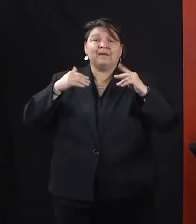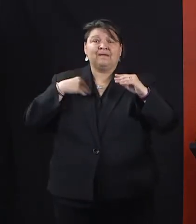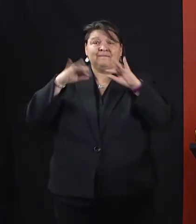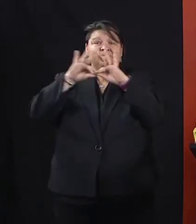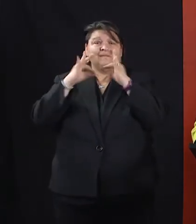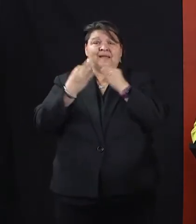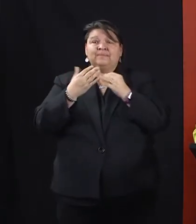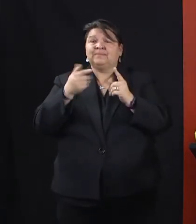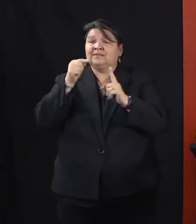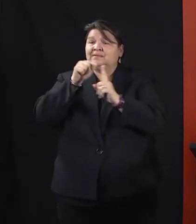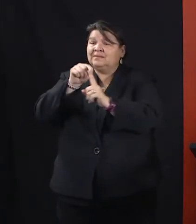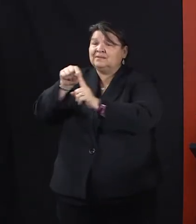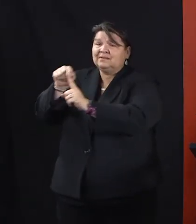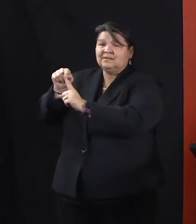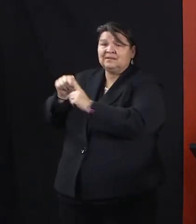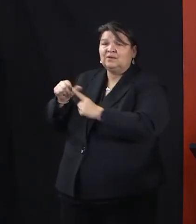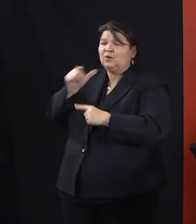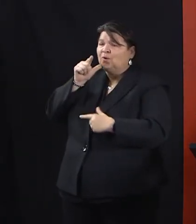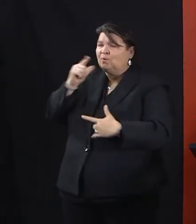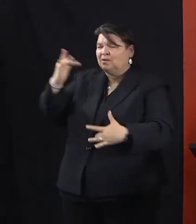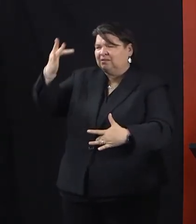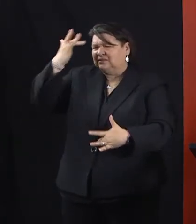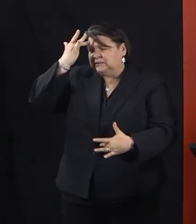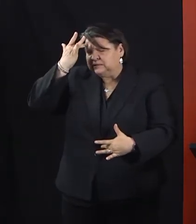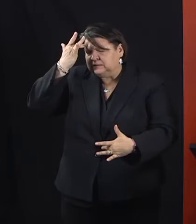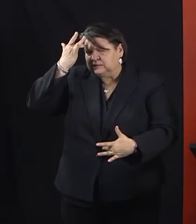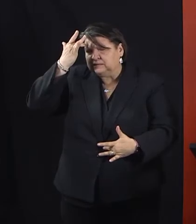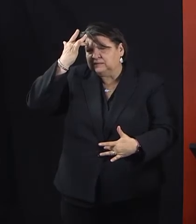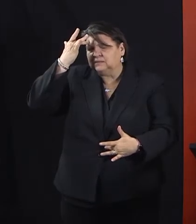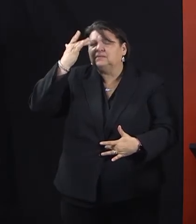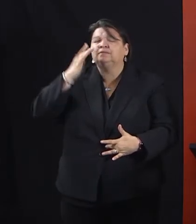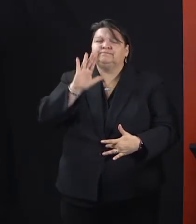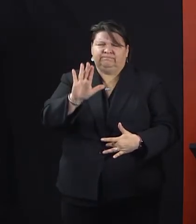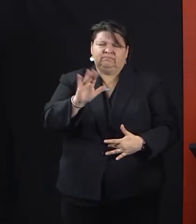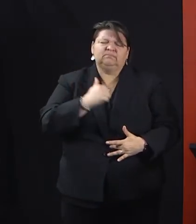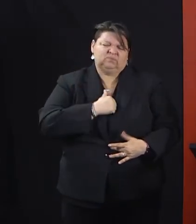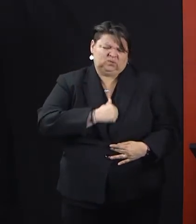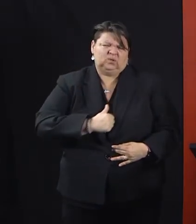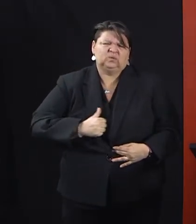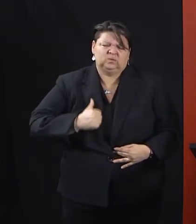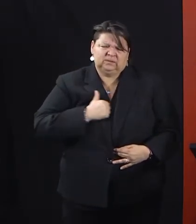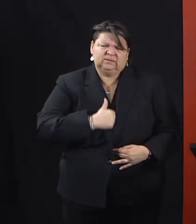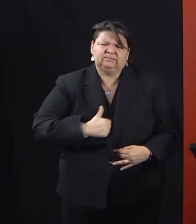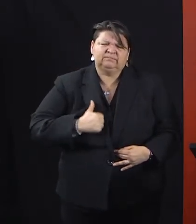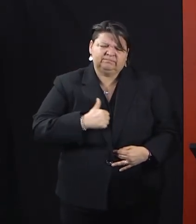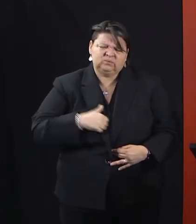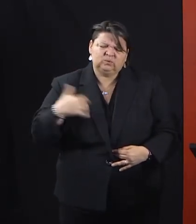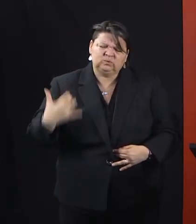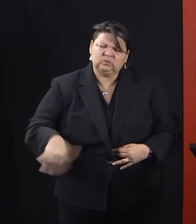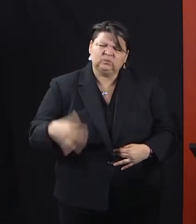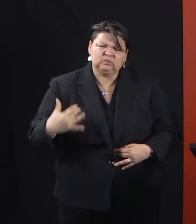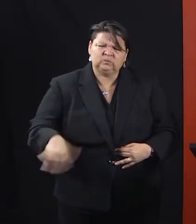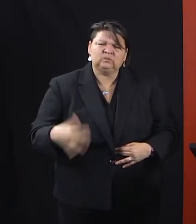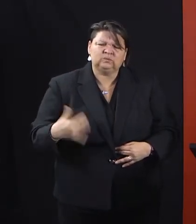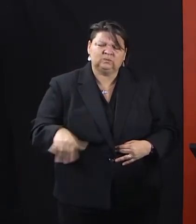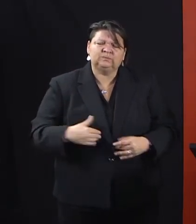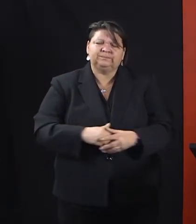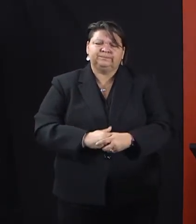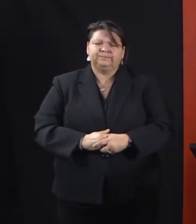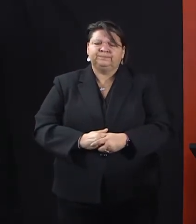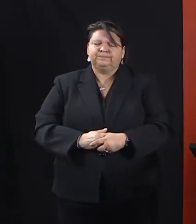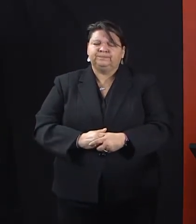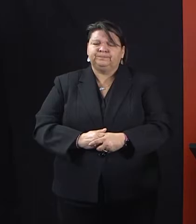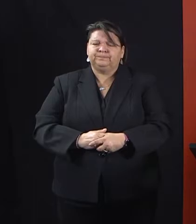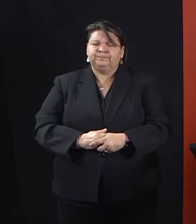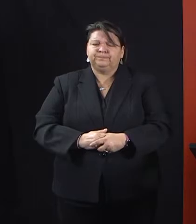time. Por parte de la ciudad y de todas las familias, les damos nuestras más sentido pésame a estas familias y a sus